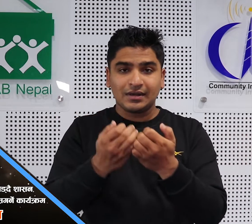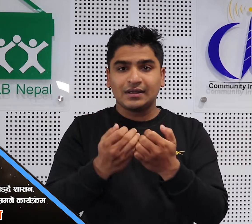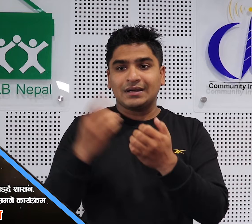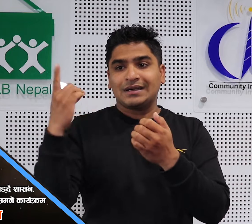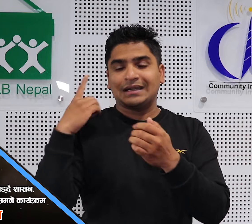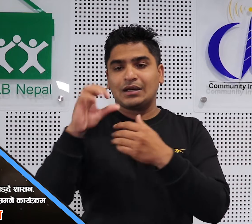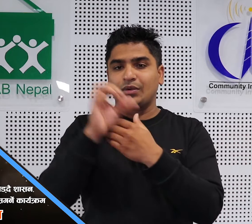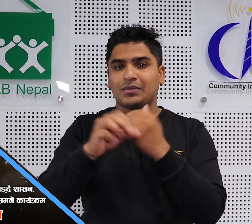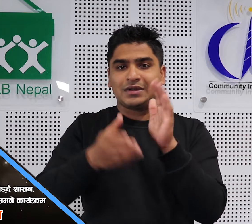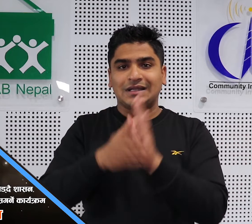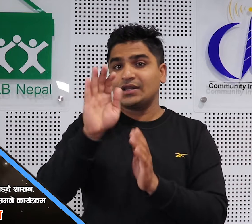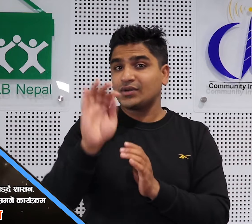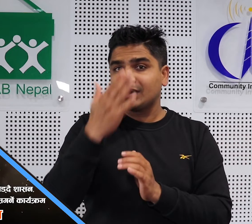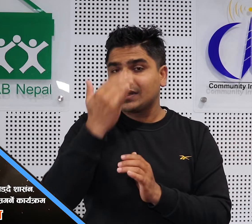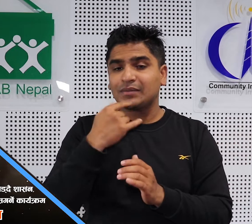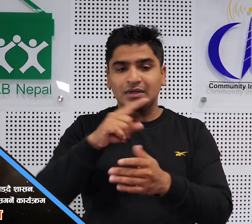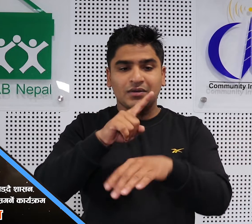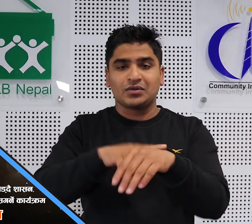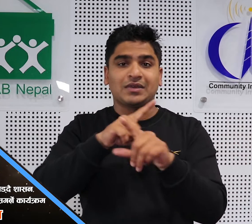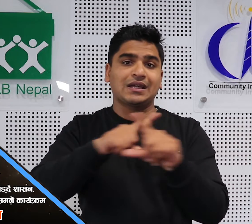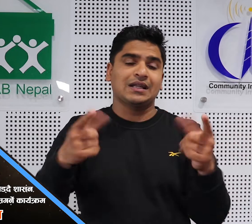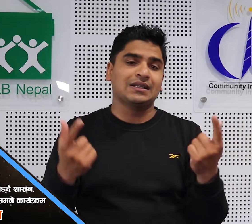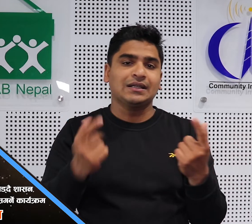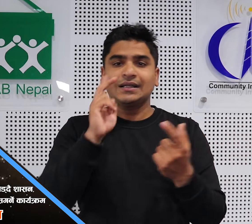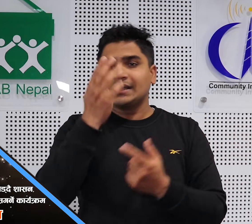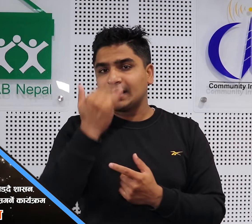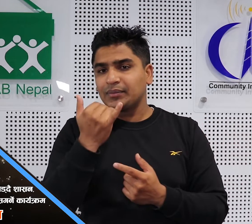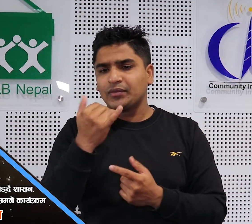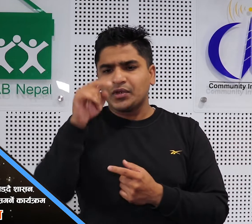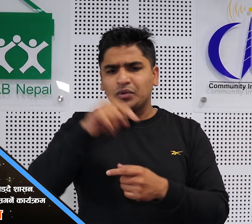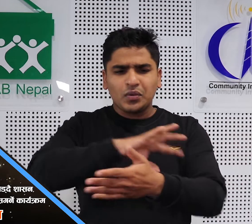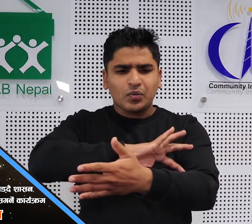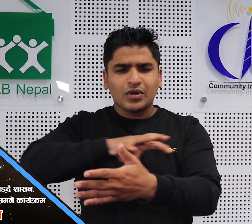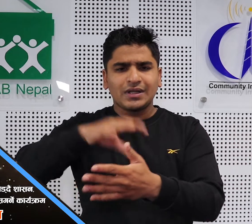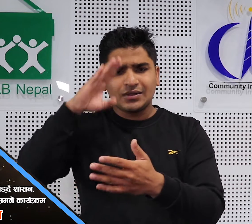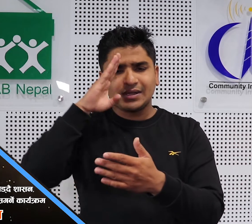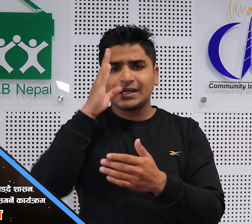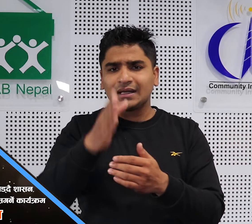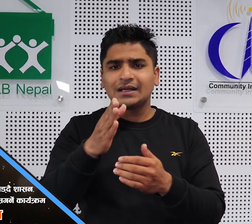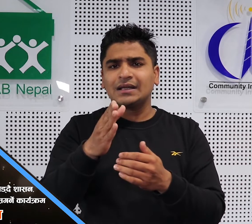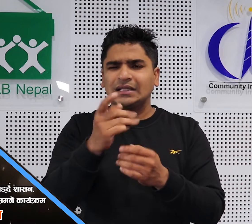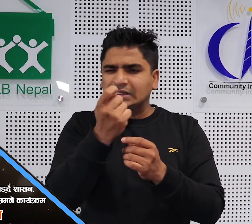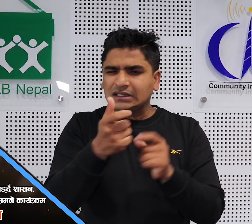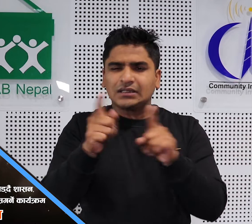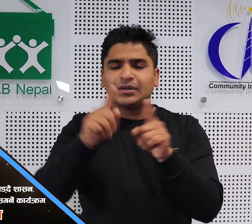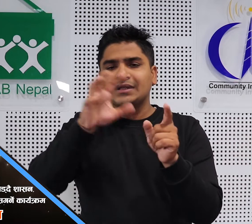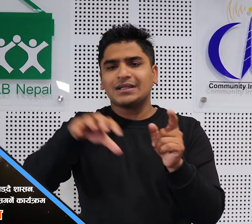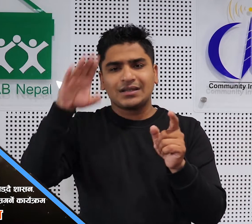प्रक्रियामा त हामी नै सक्दैनौ, किनभने समय नै रहँदैन। त्यसले गर्दाखेरि यो प्रदेश सरकारले चाहिँ फिटिक्कै स्थानीय सरकारसँग चाहिँ